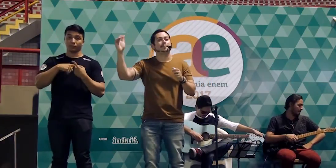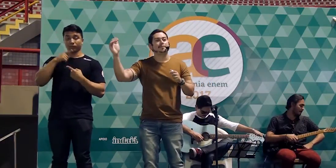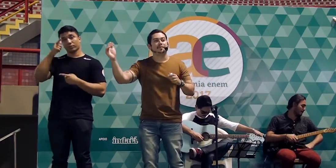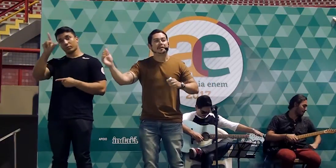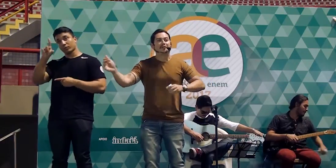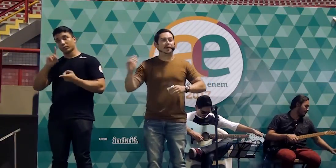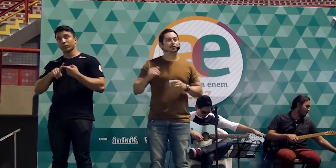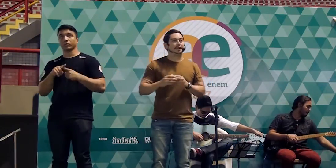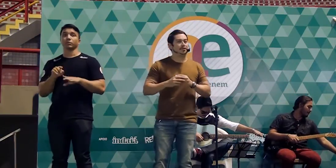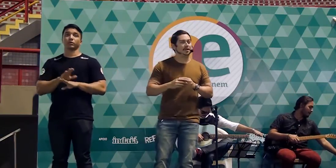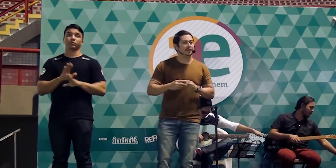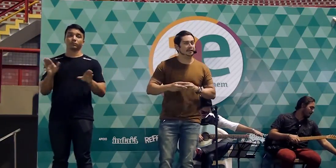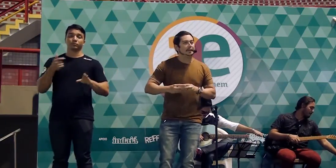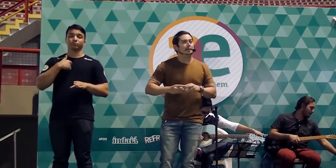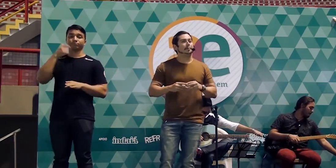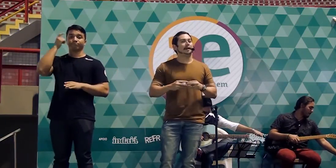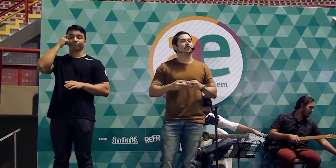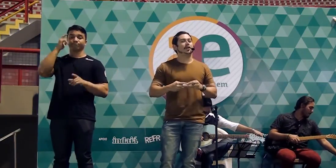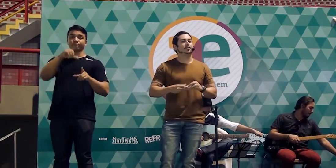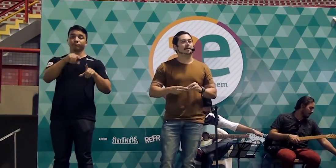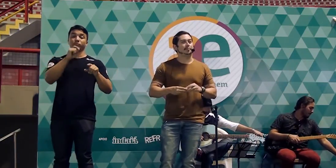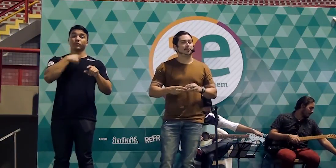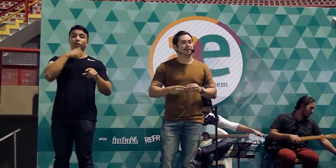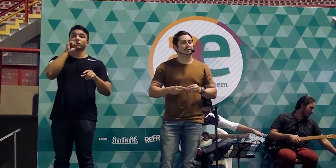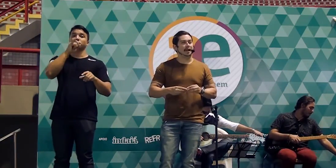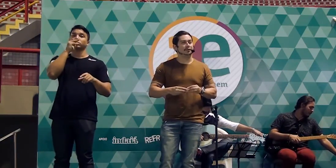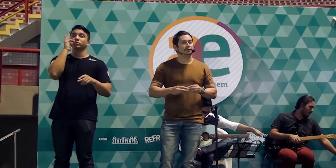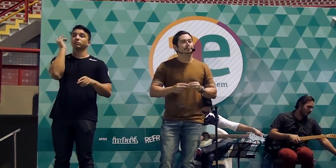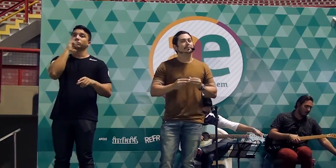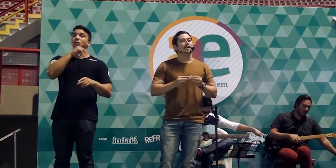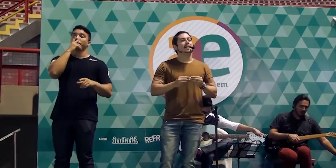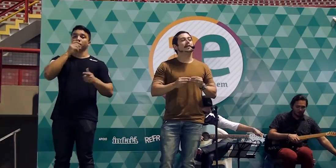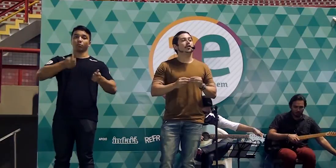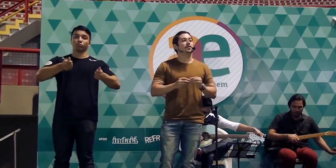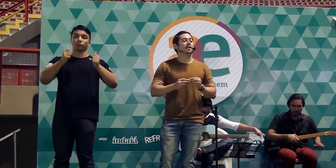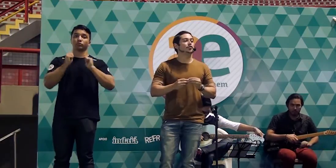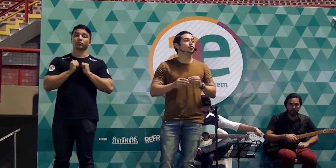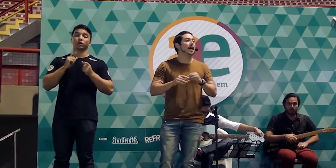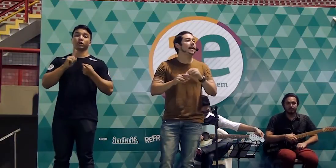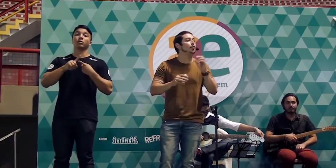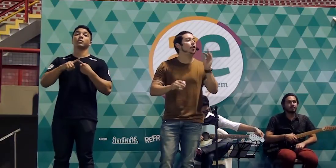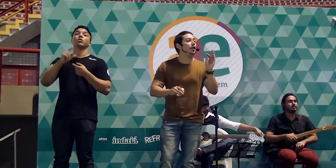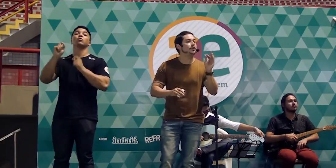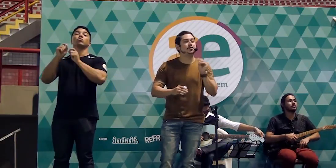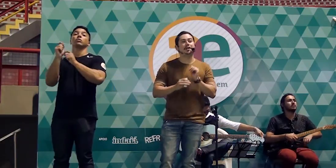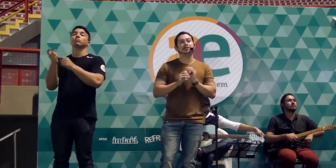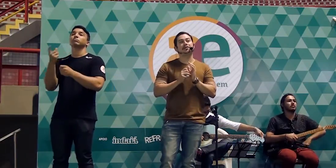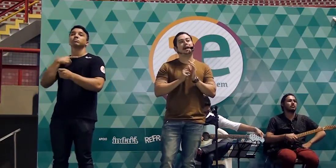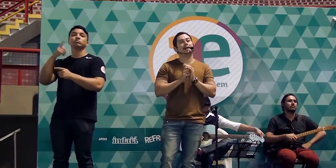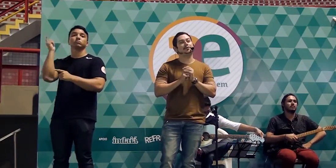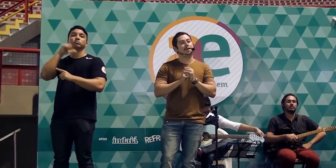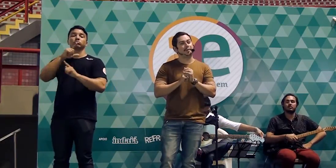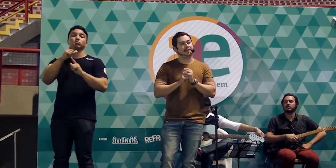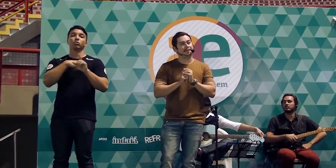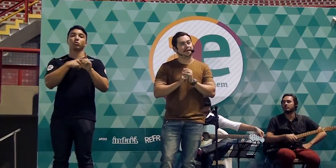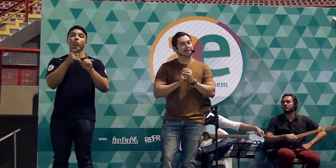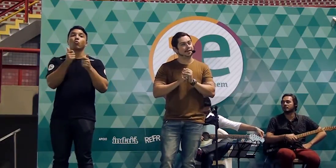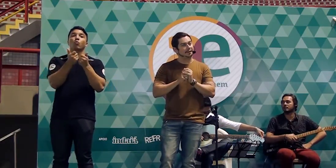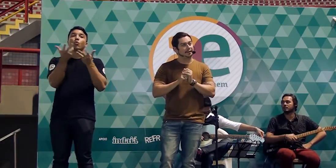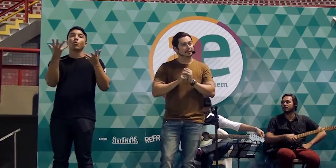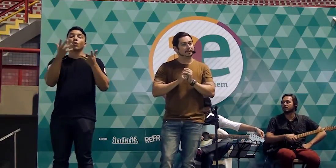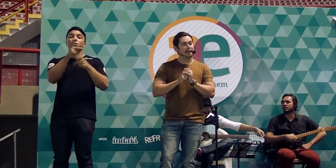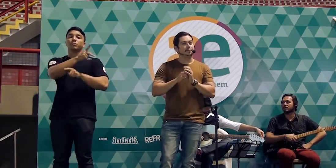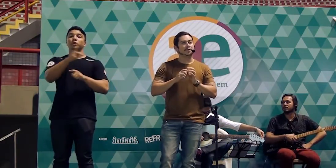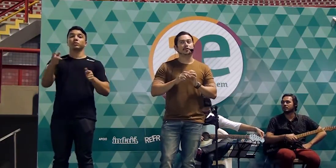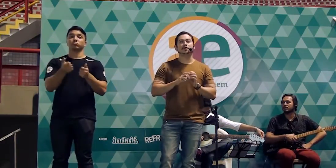forma facultativa, para quem já estava aposentado. E nós tivemos um recorde de candidatos à